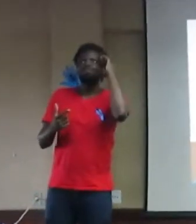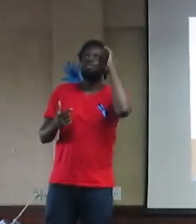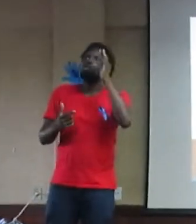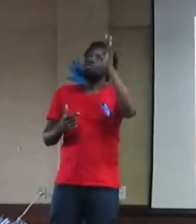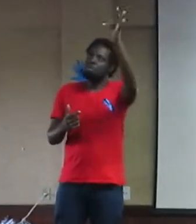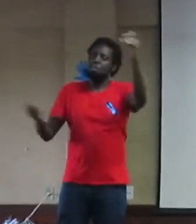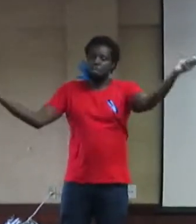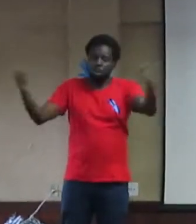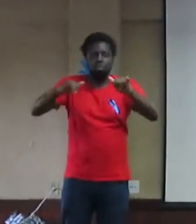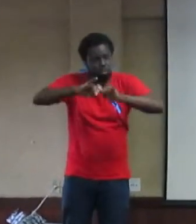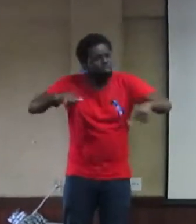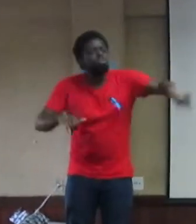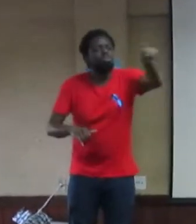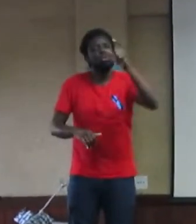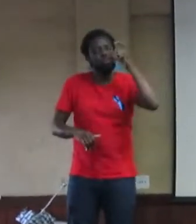Obrigado pelo convite,